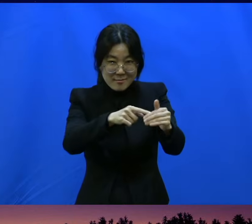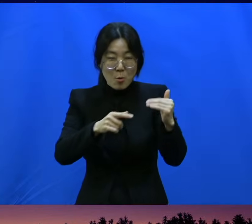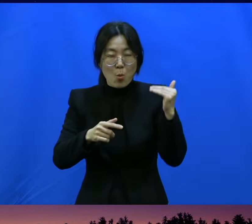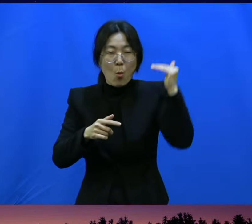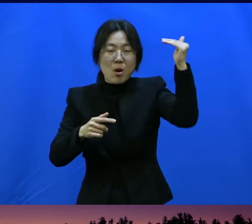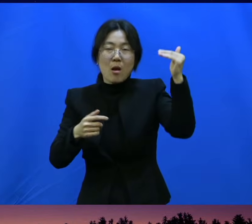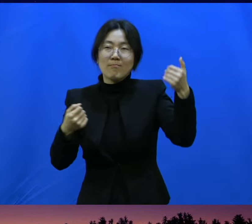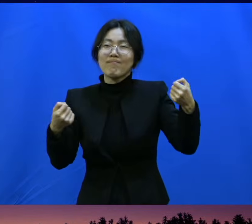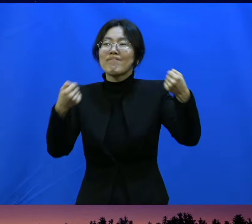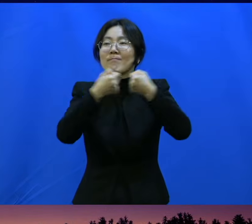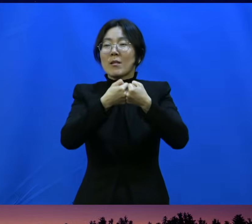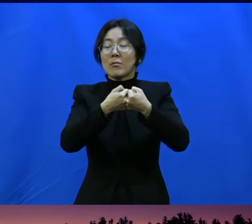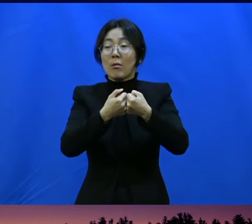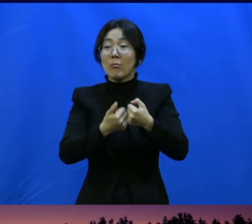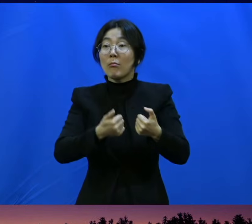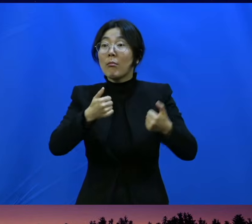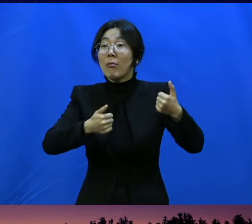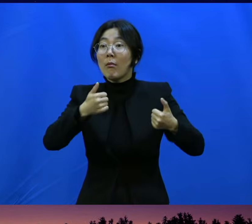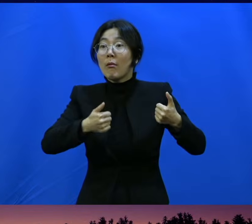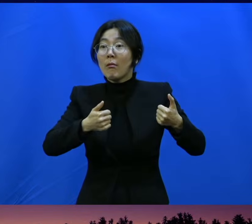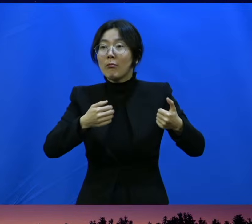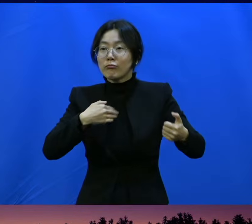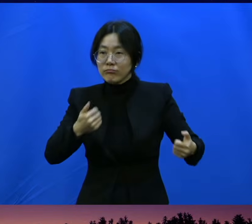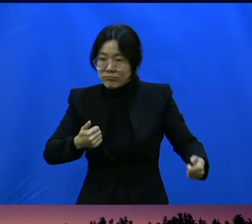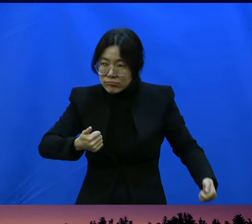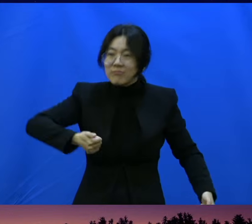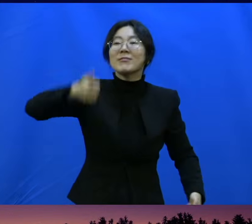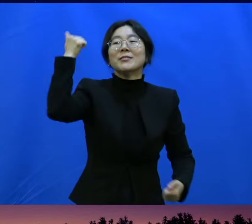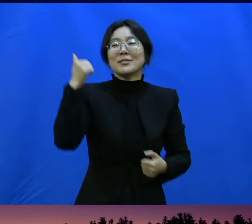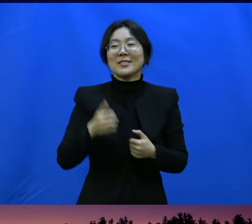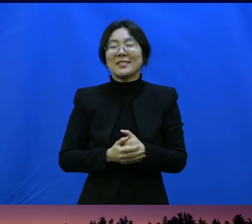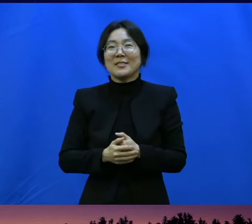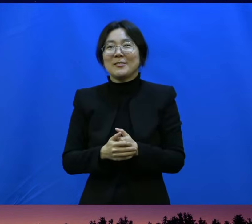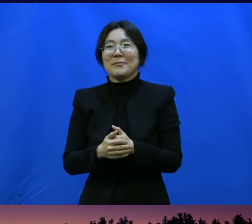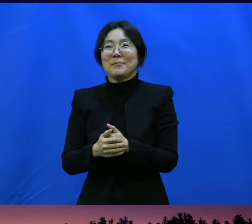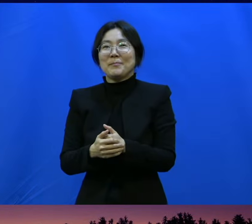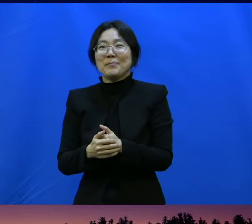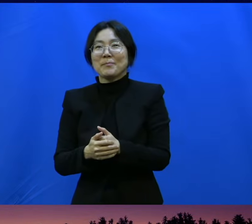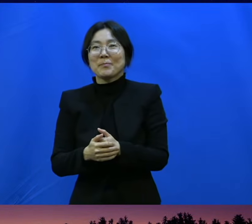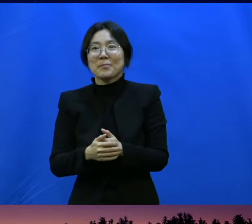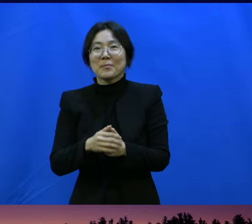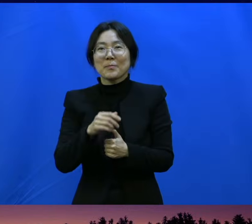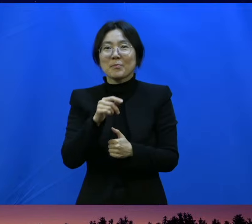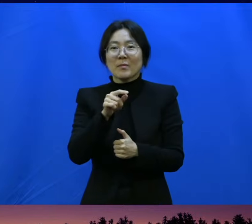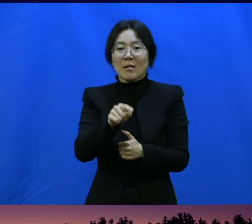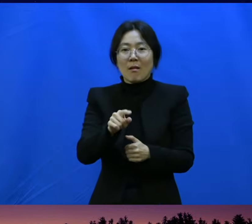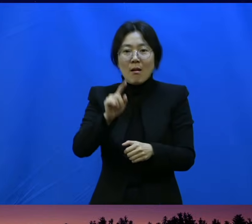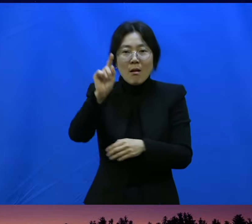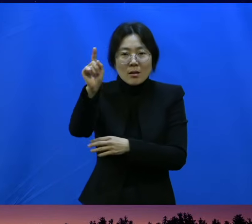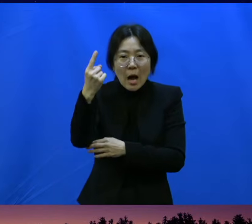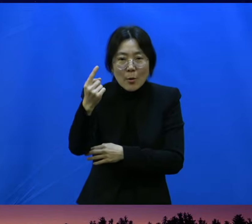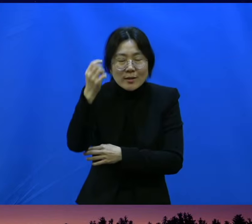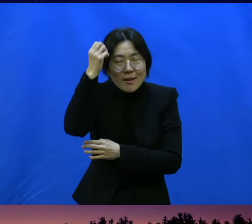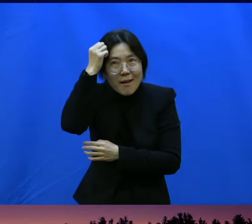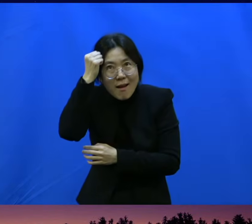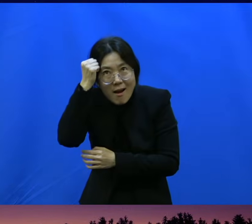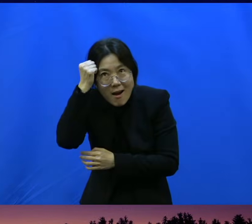심각한 일이죠. 굉장히 두 사건은 연결되어 있기도 하지만 독특한 주목을 할 만한